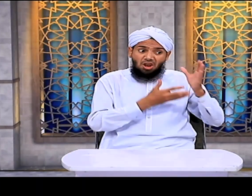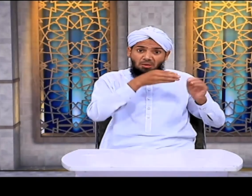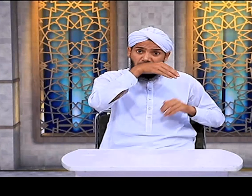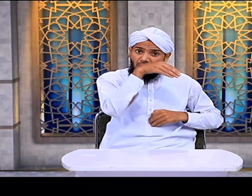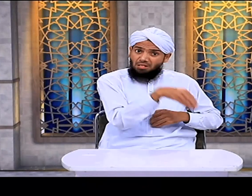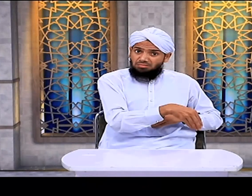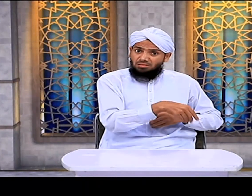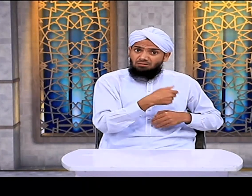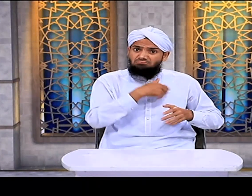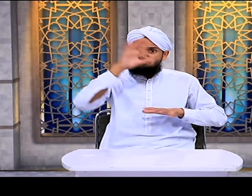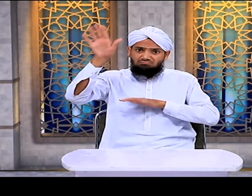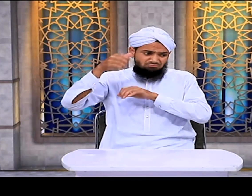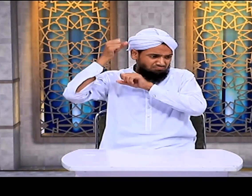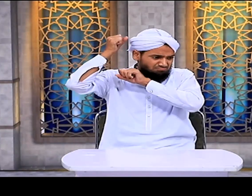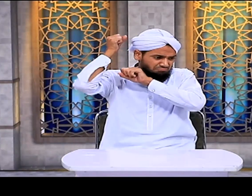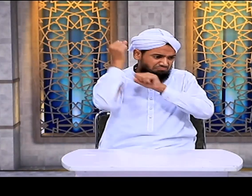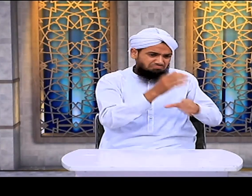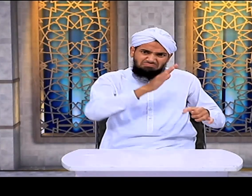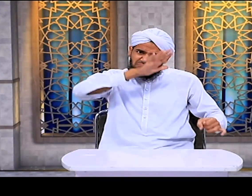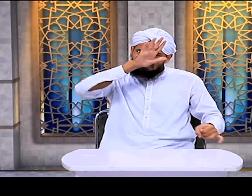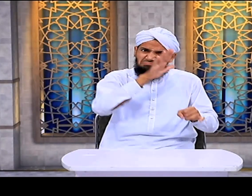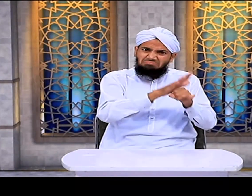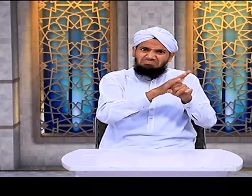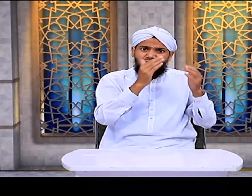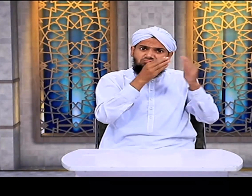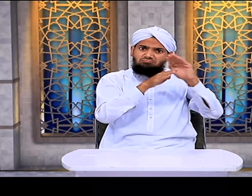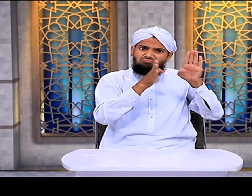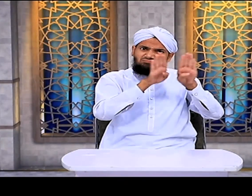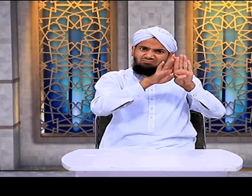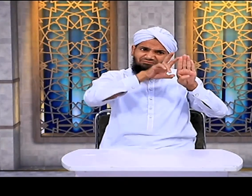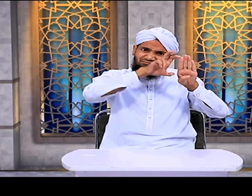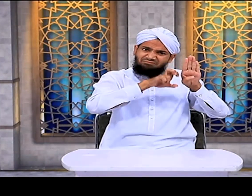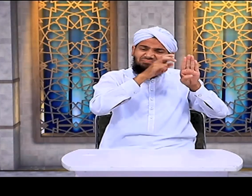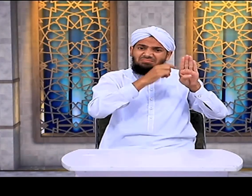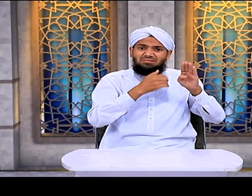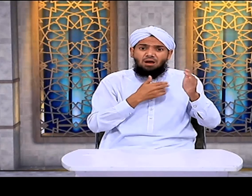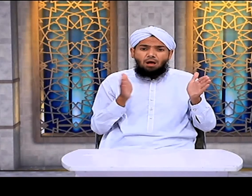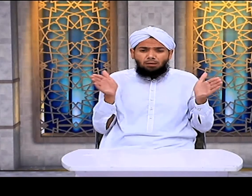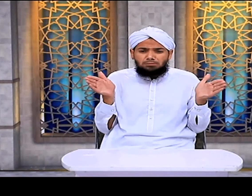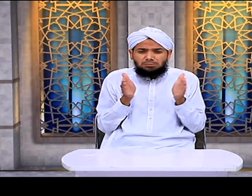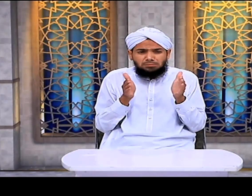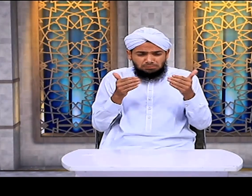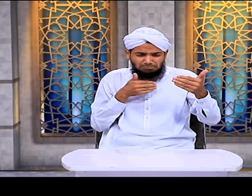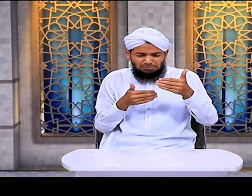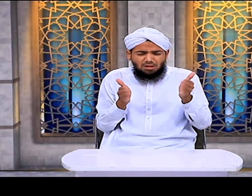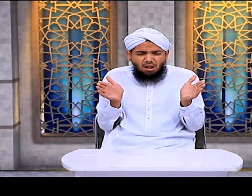میں گرا کر ایسے گھر میں قید کر دیا جائے گا کہ جس کے کنارے تنگ ہوں گے، راستے تاریک ہوں گے،